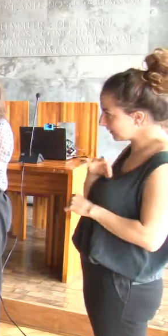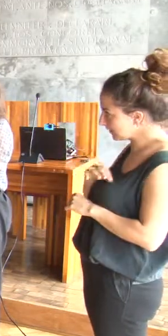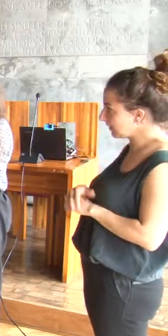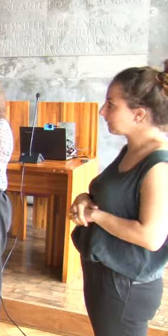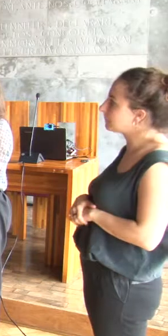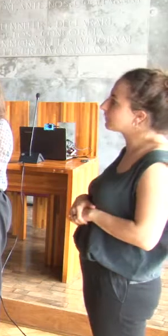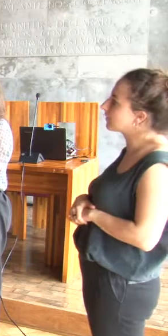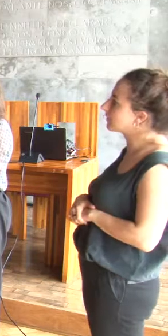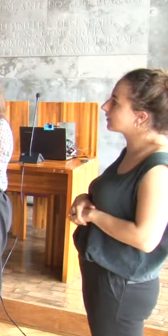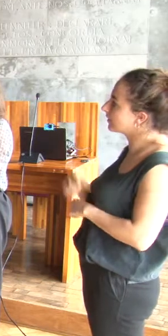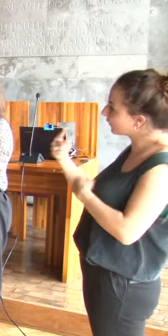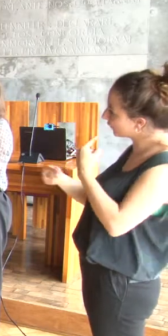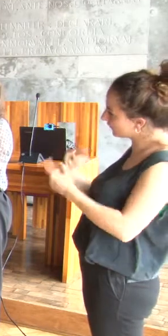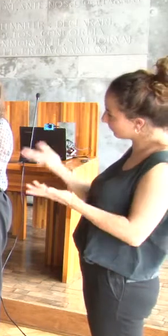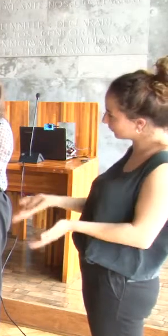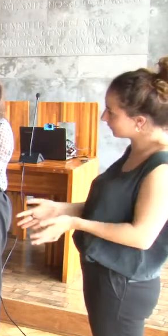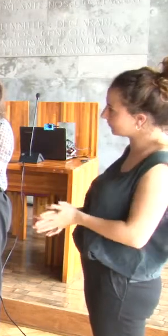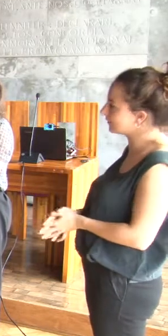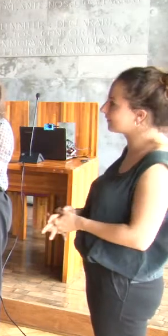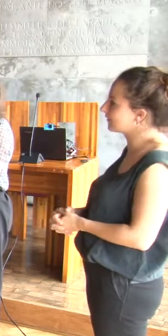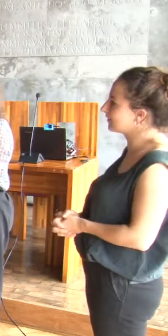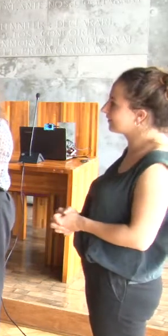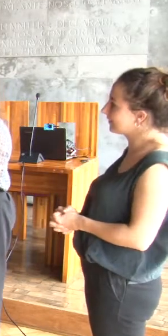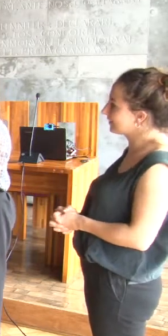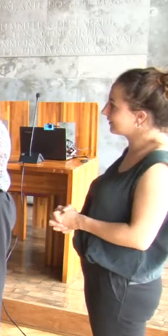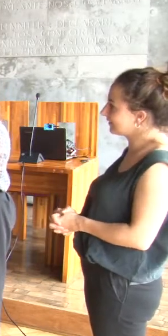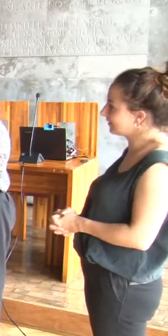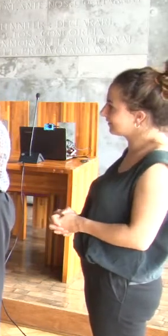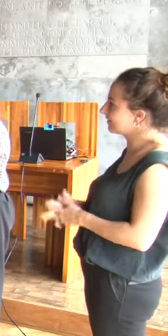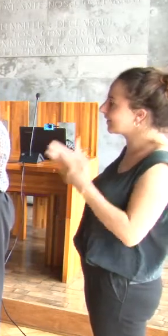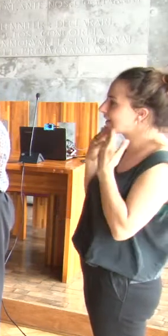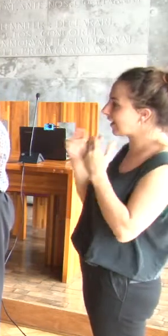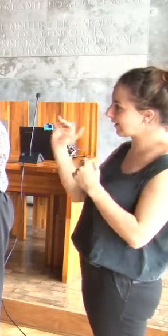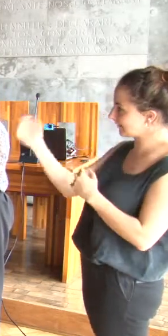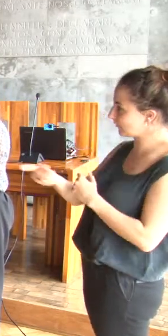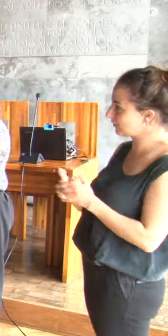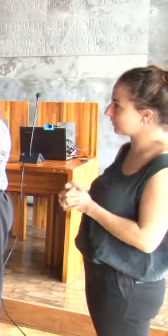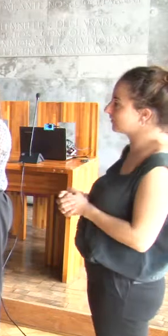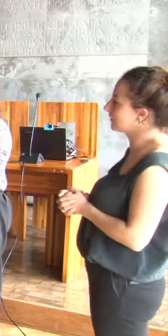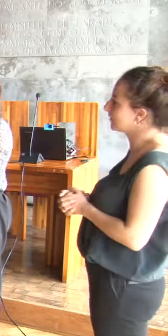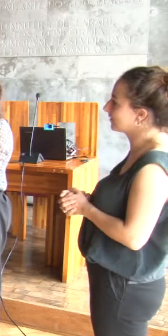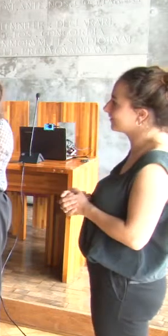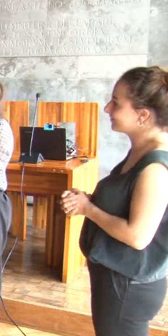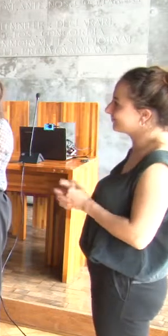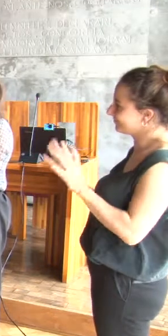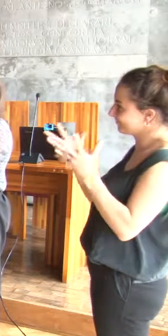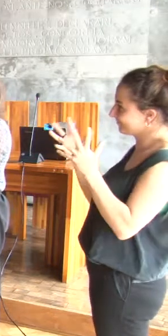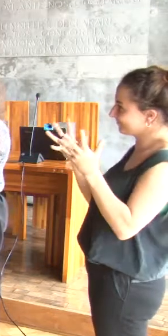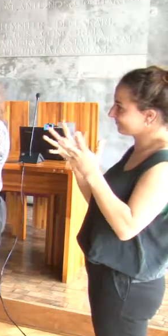E continuiamo così. Allora, thank you all and